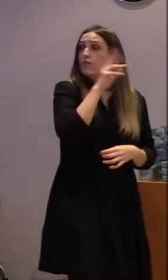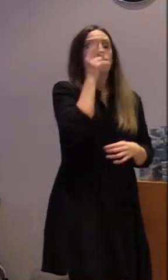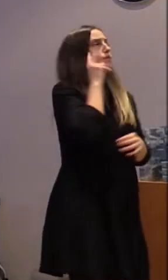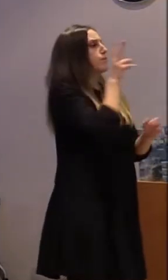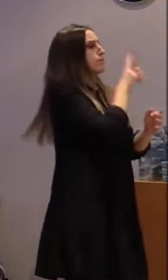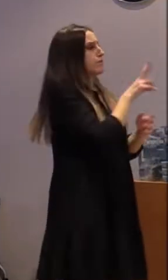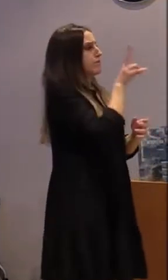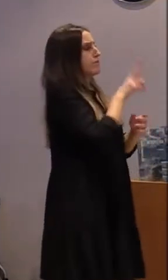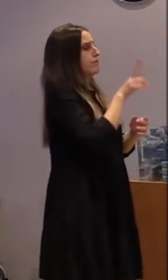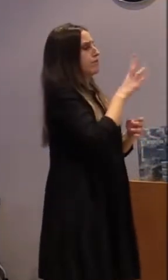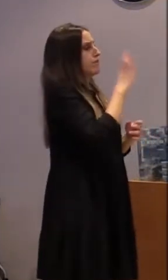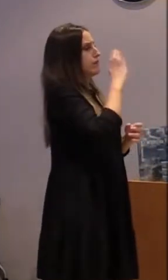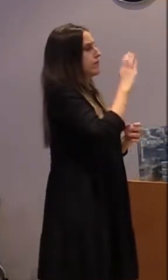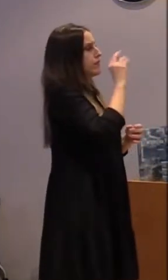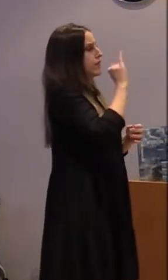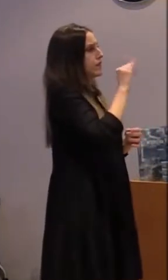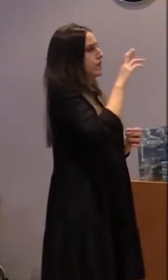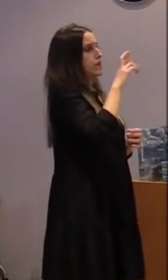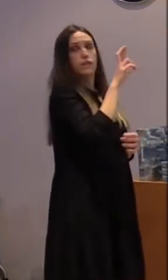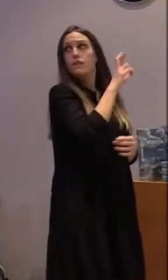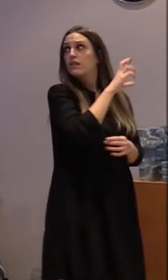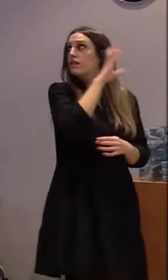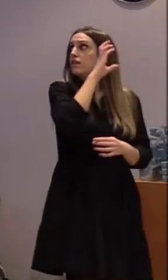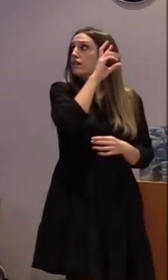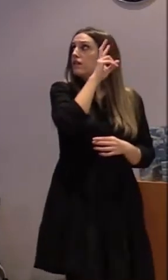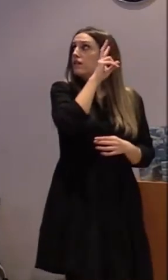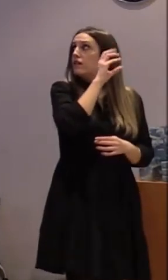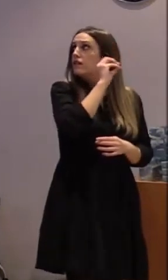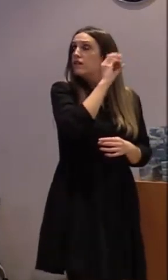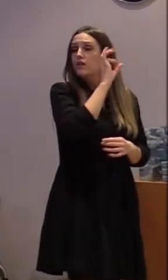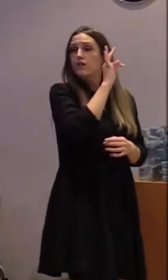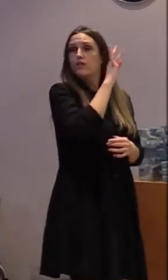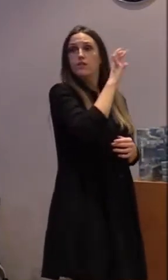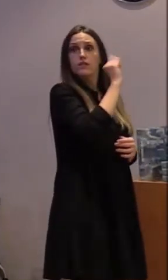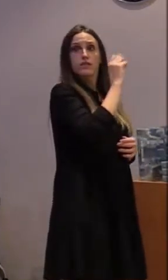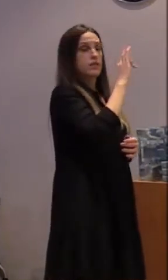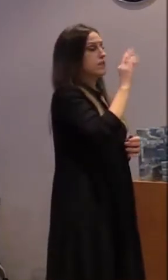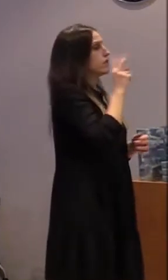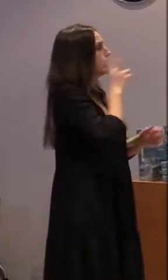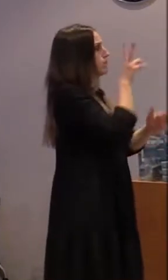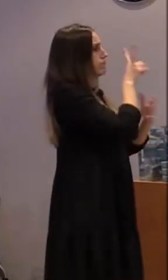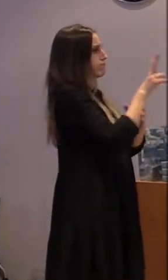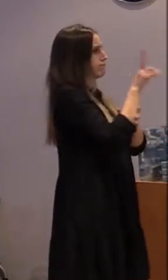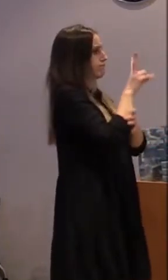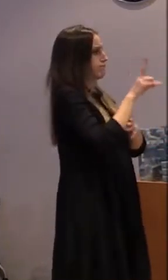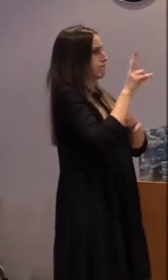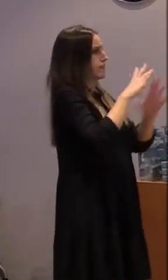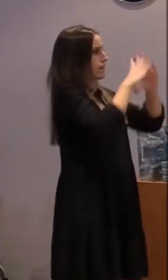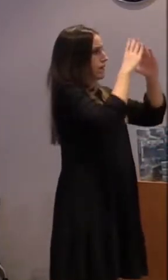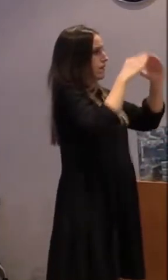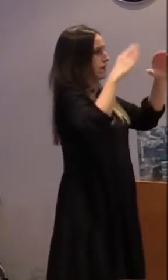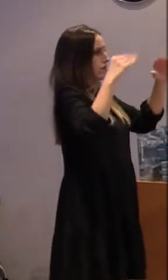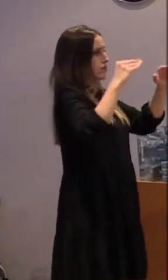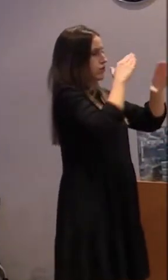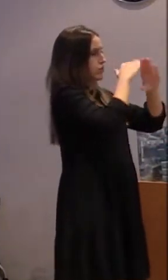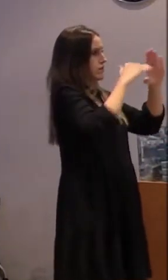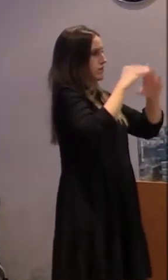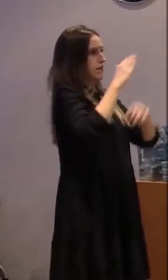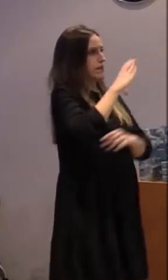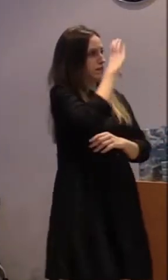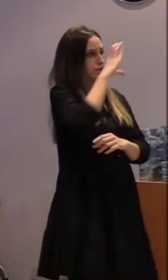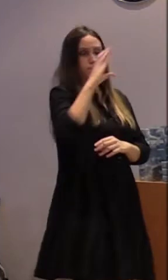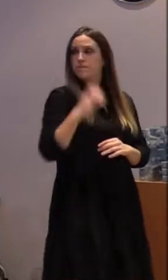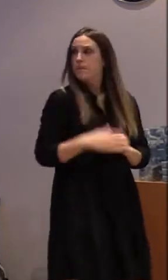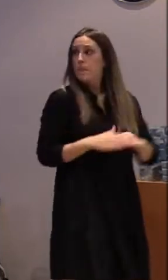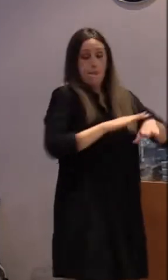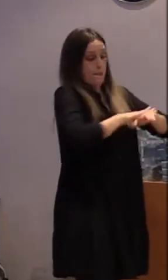Cirrohumus. Fijaros con estos nombres. Las nubes medias, Altostratus, Altocumulus, y ahí en el límite entre las medias